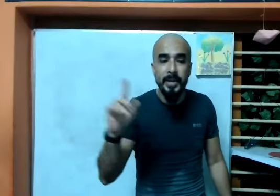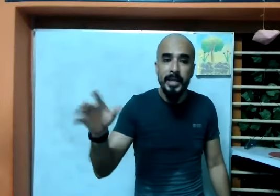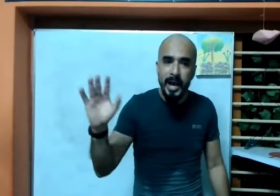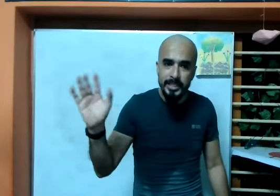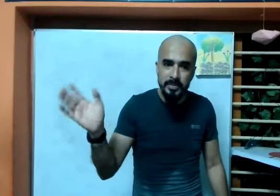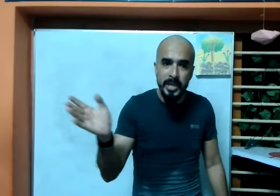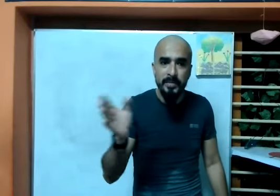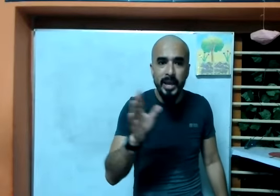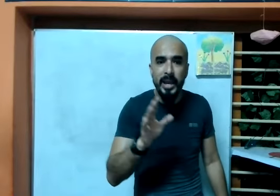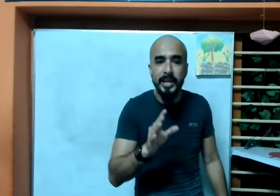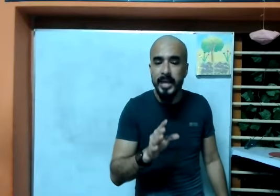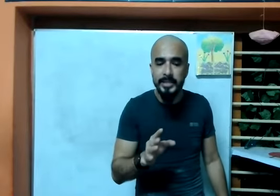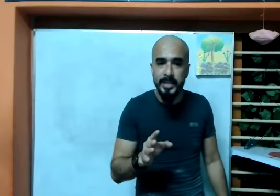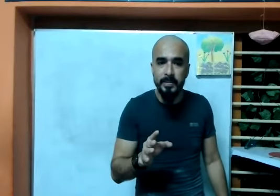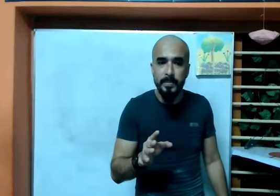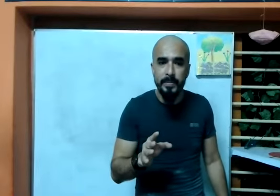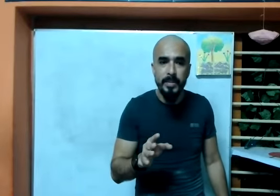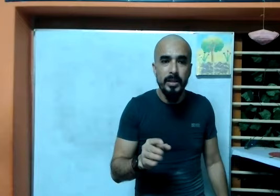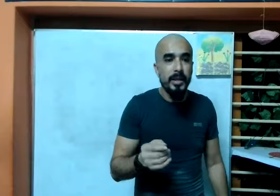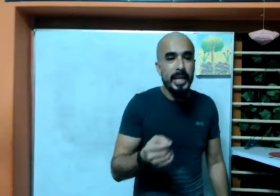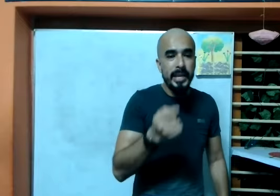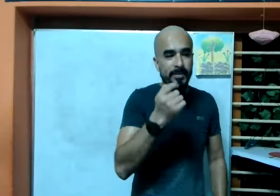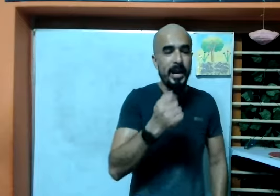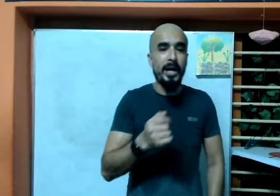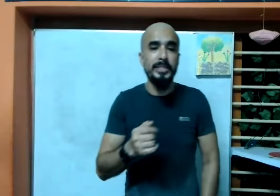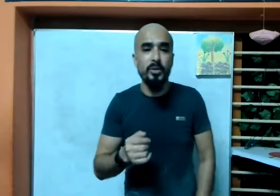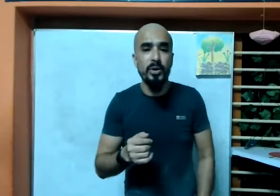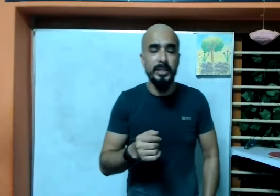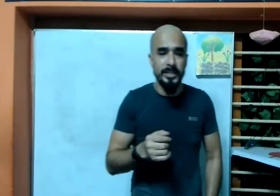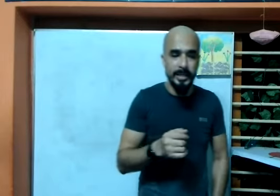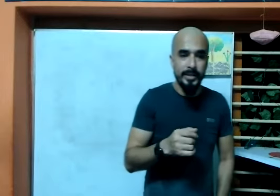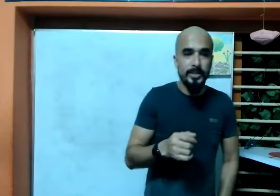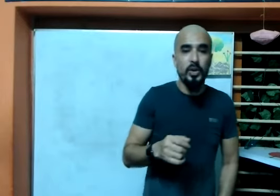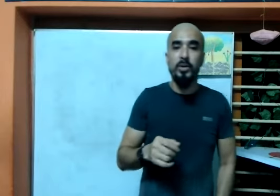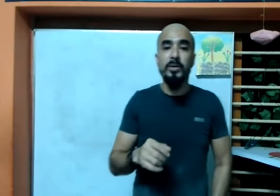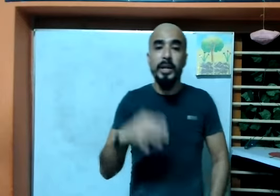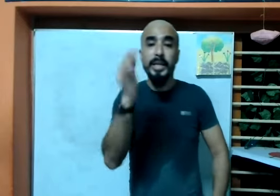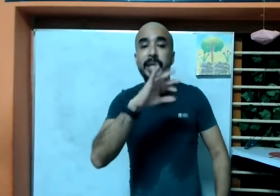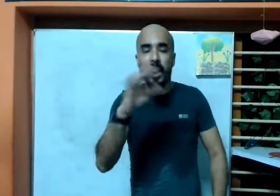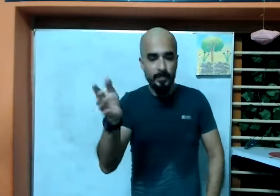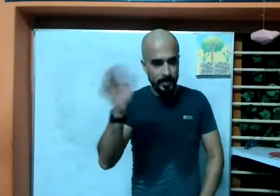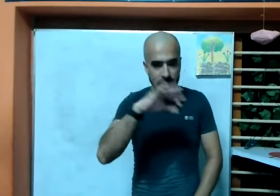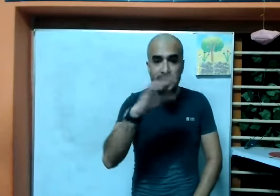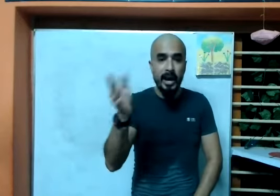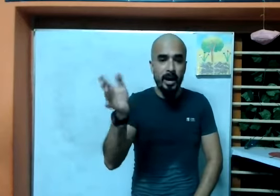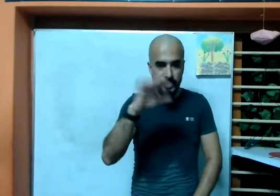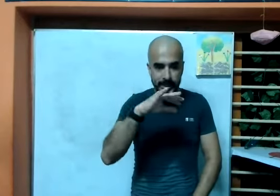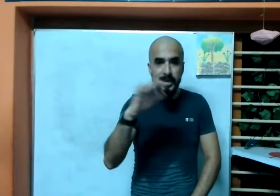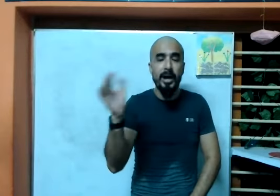হি আস্কড মি ইফ আই লাইকড আইসক্রিম এই ইফটা আসছে কোন ক্ষেত্রে যখন কি না কি না কি না